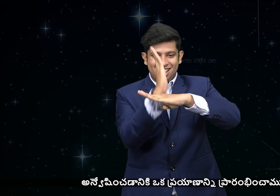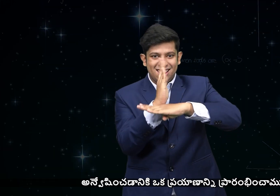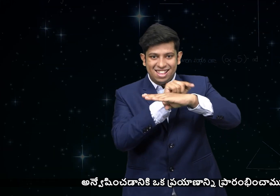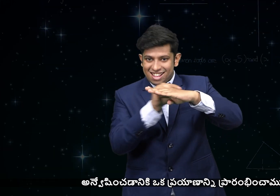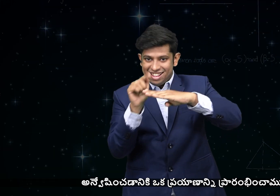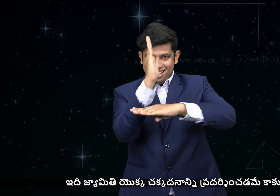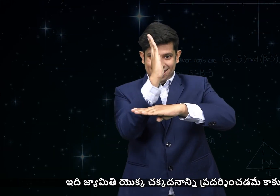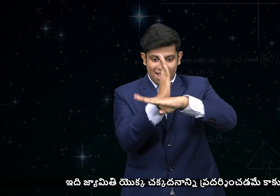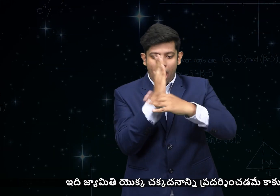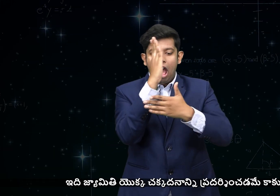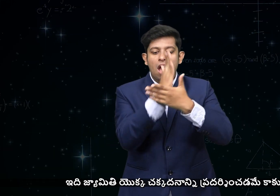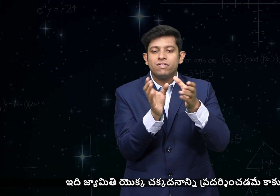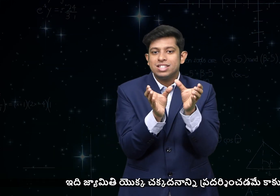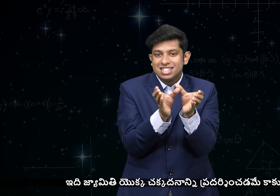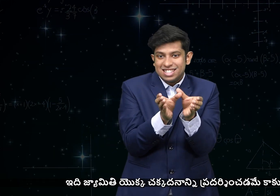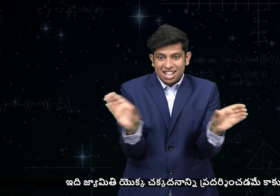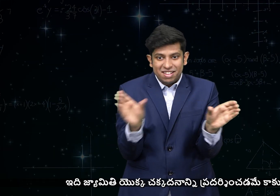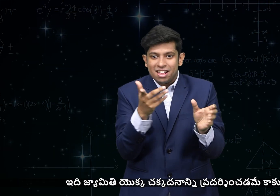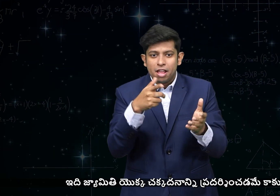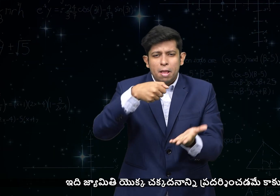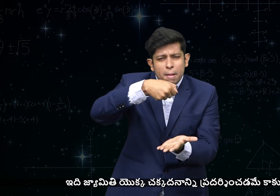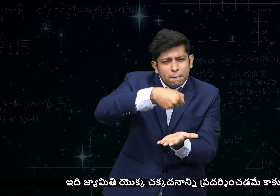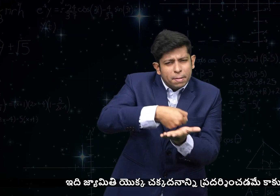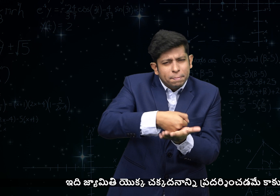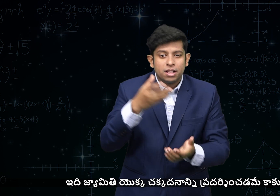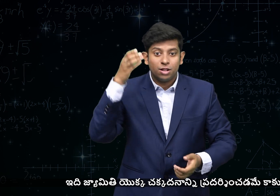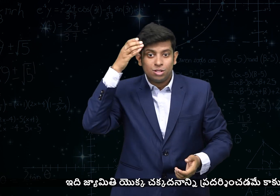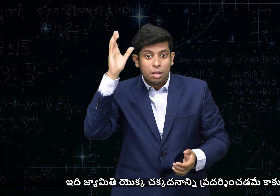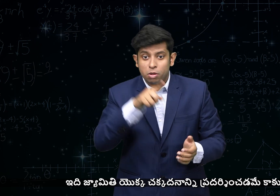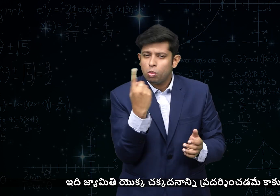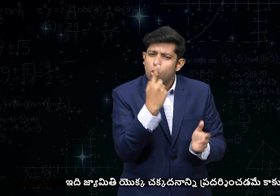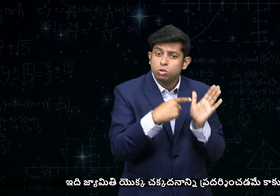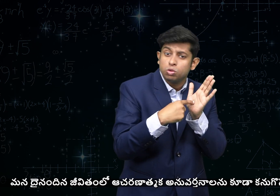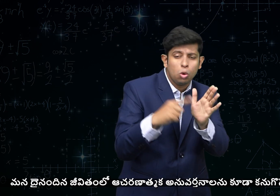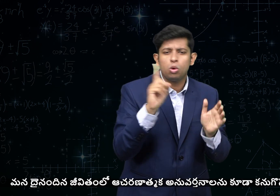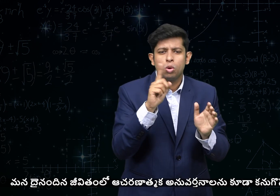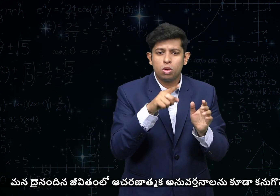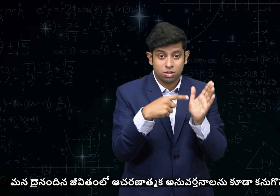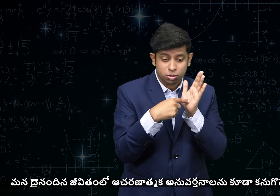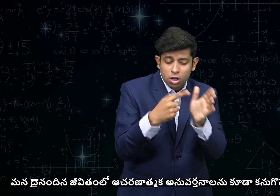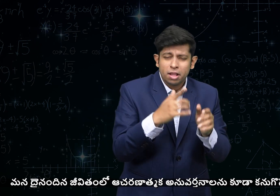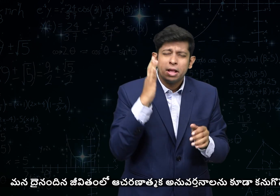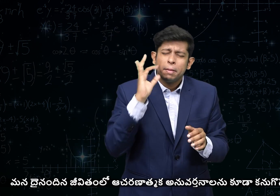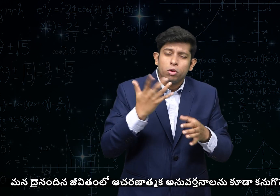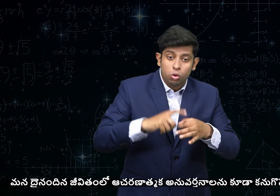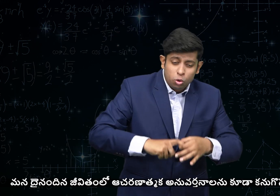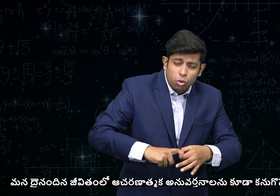ప్రారంభించాము. ఇది జ్యామితి యొక్క చక్కదనాన్ని ప్రదర్శించడమే కాకుండా మన దైనందిన జీవితంలో